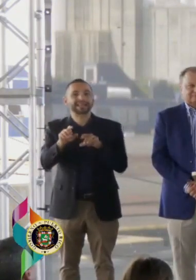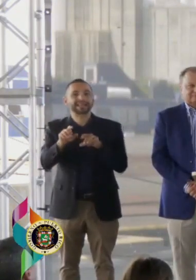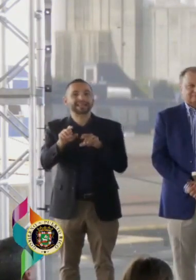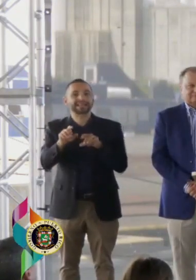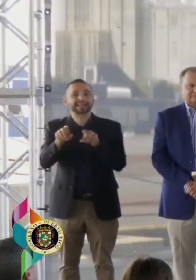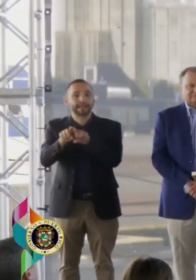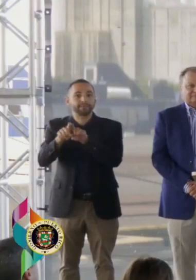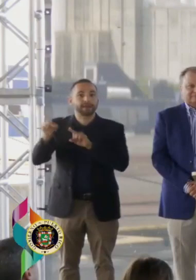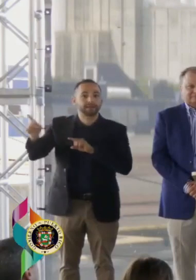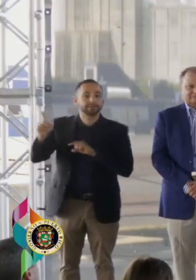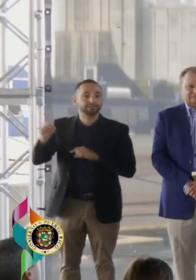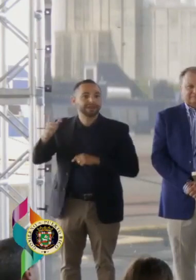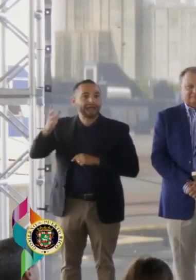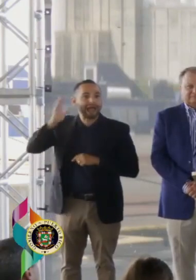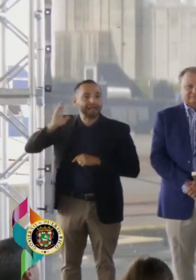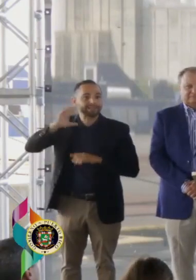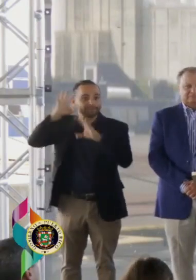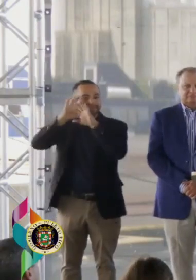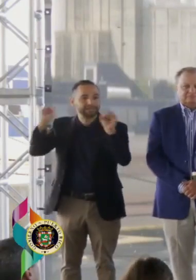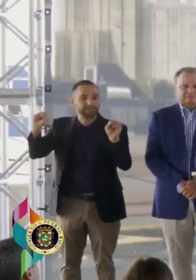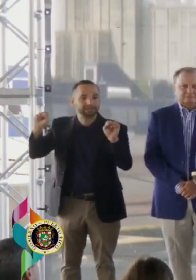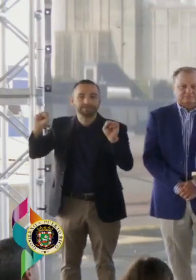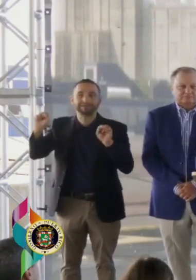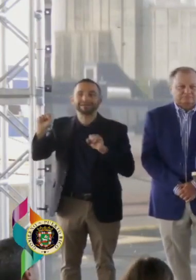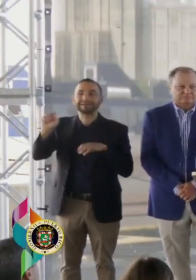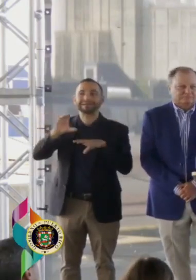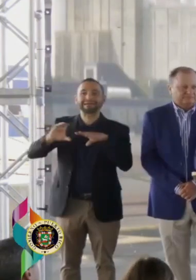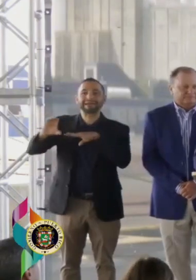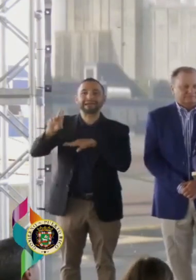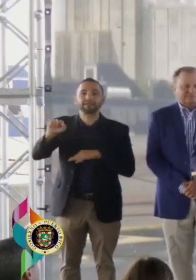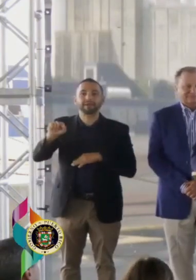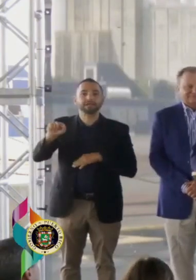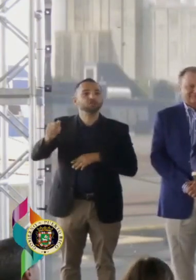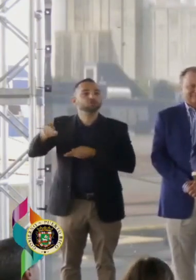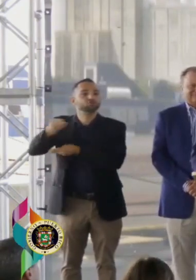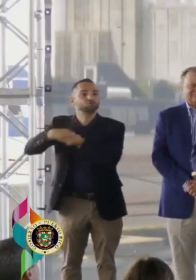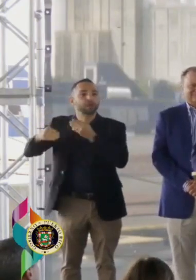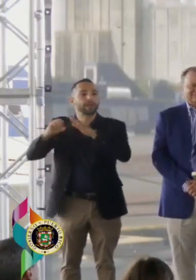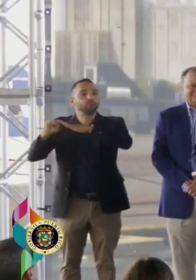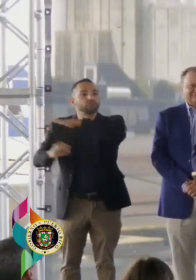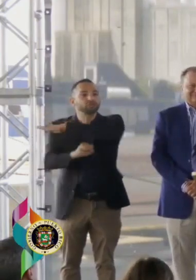del presidente del Caribe de TR traer Bridge